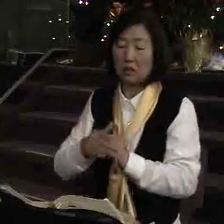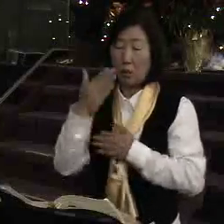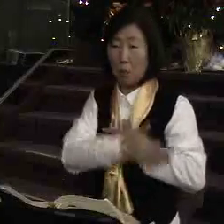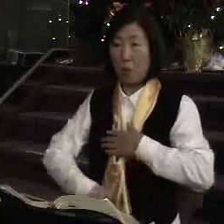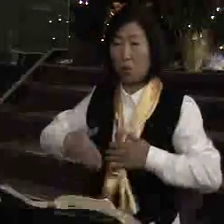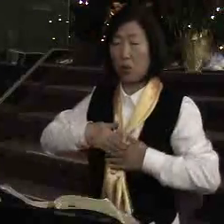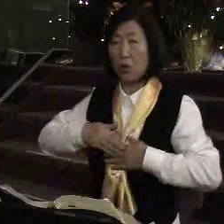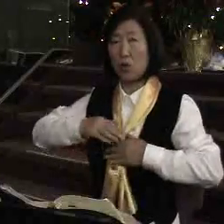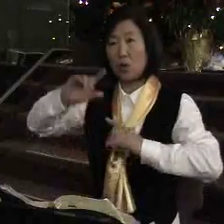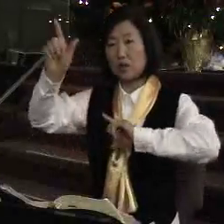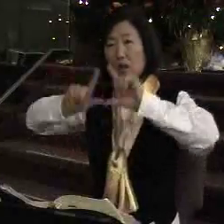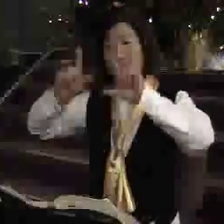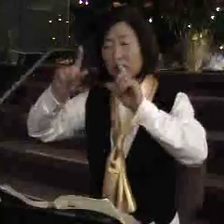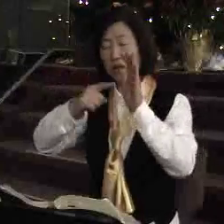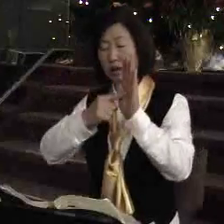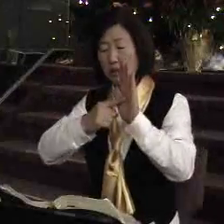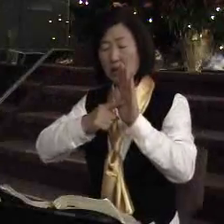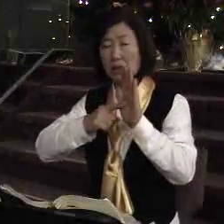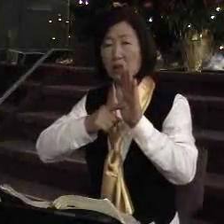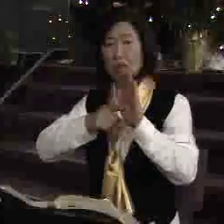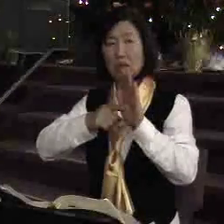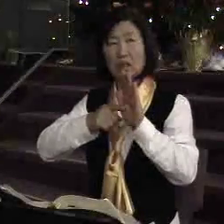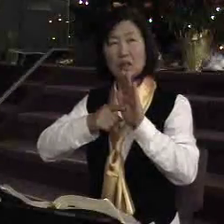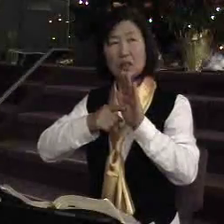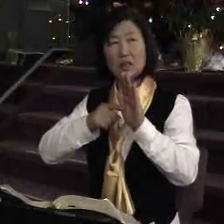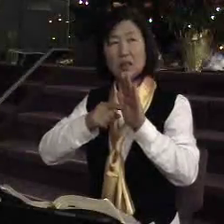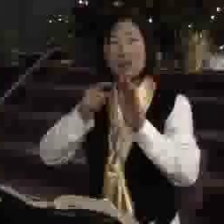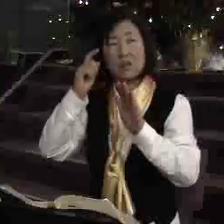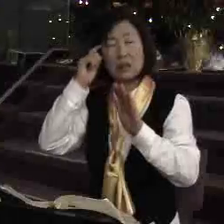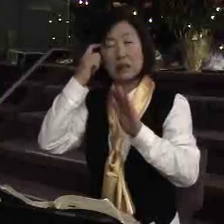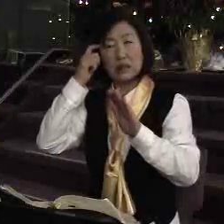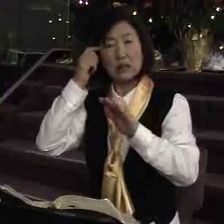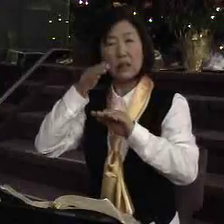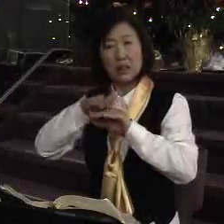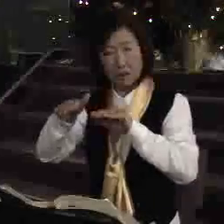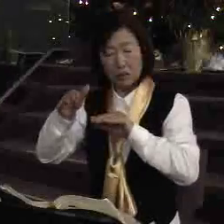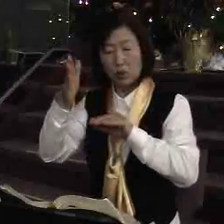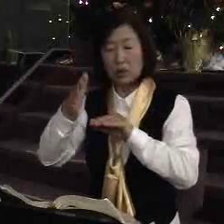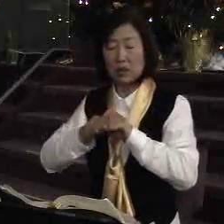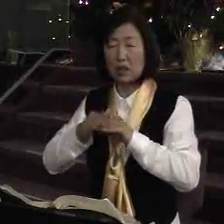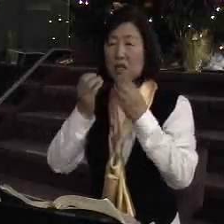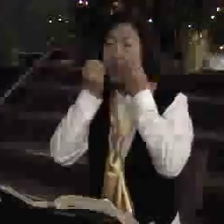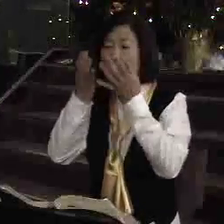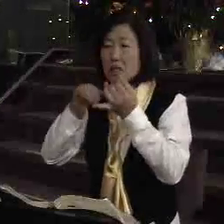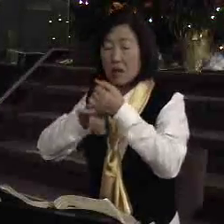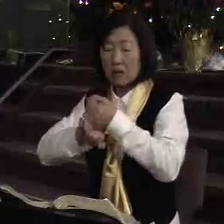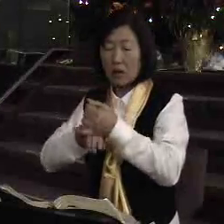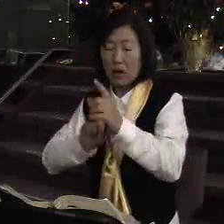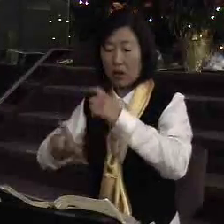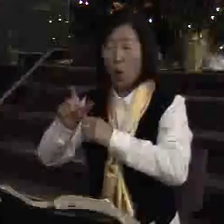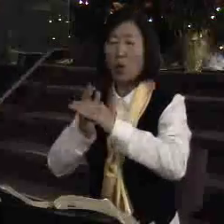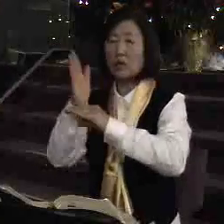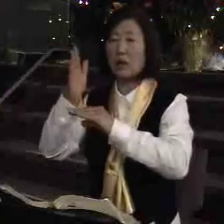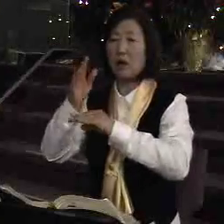몸으로 상징하는 의식이었습니다. 그렇죠? 근데 신약시대가 되면서는 더 이상 할례를 받을 필요가